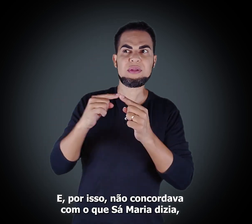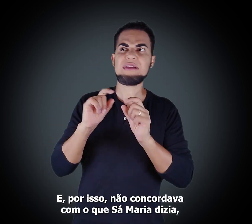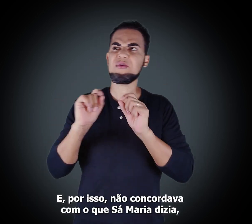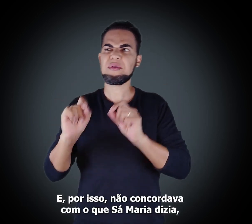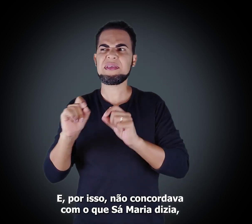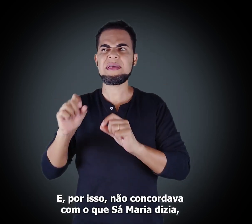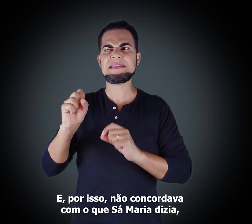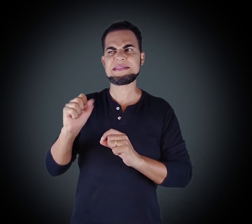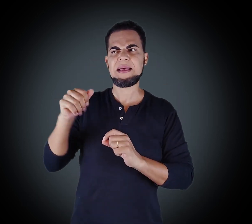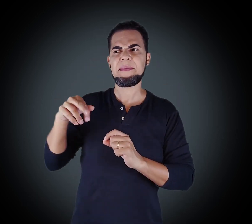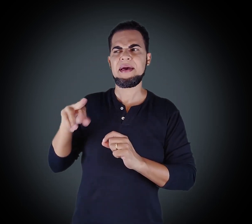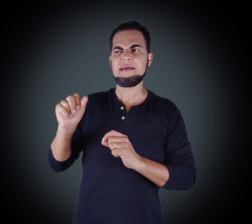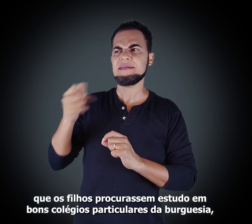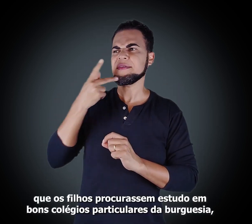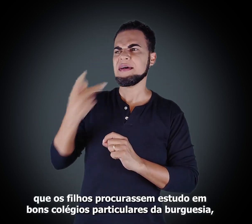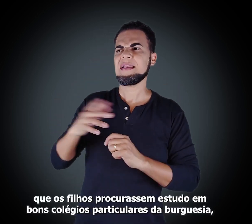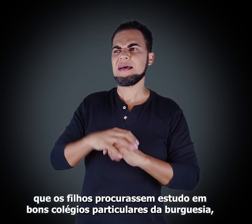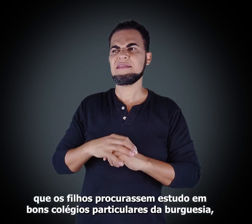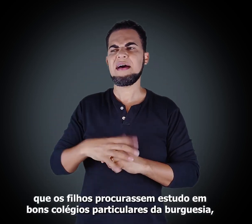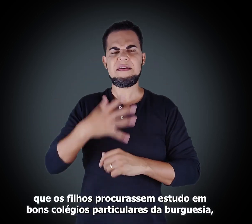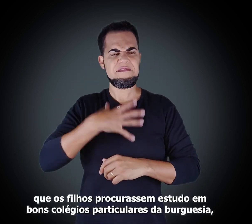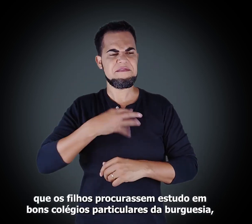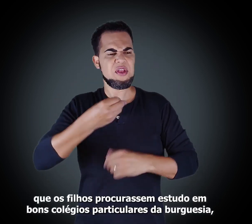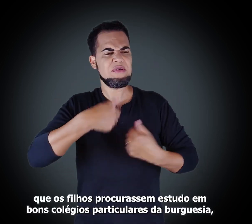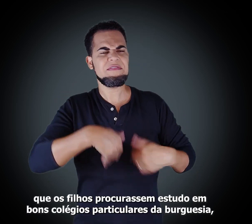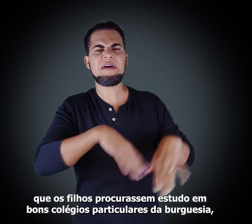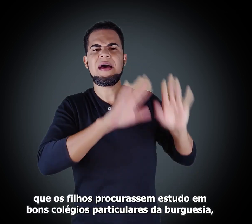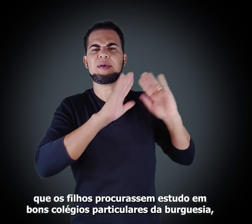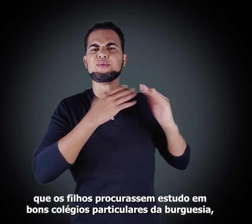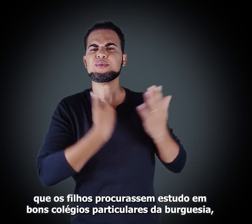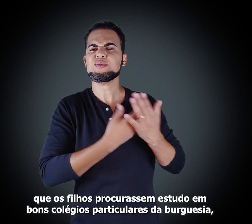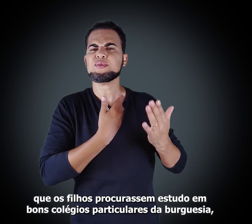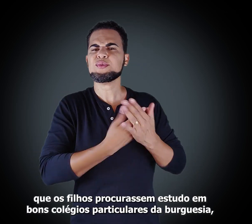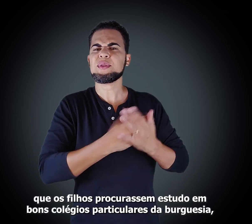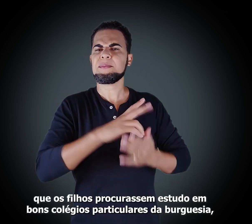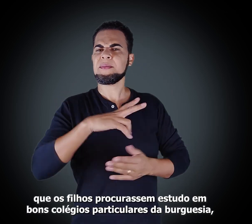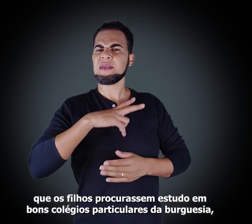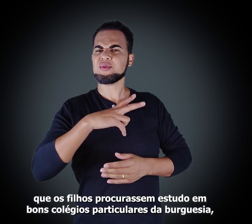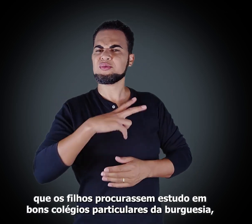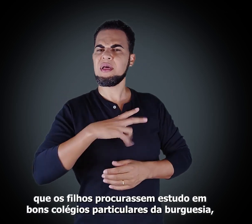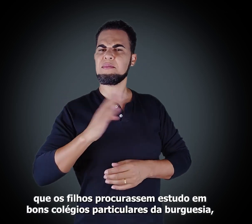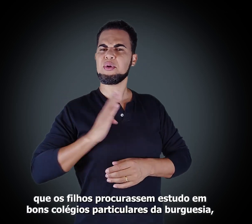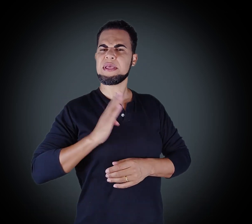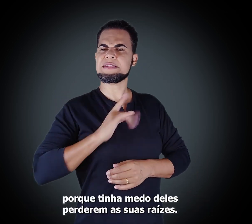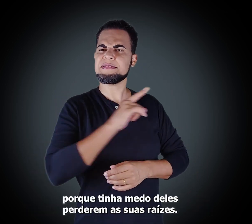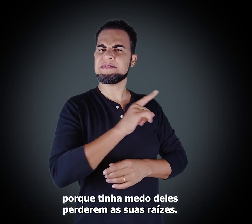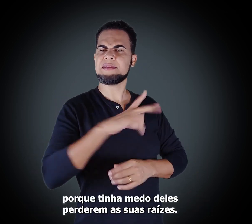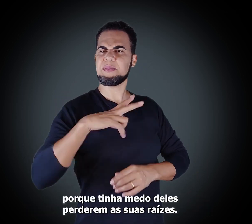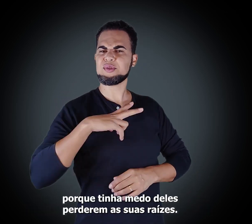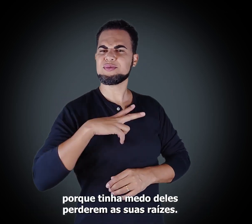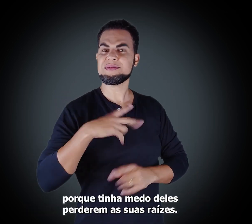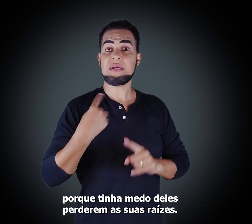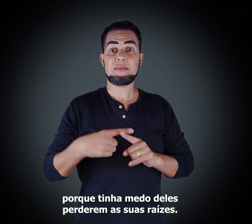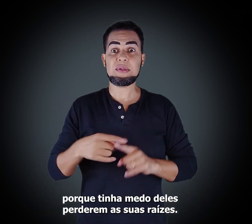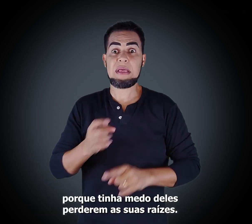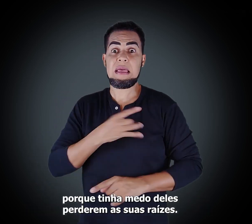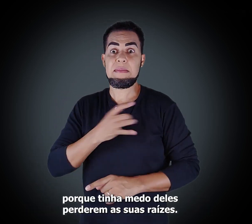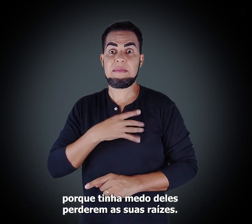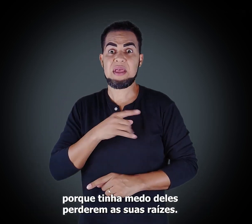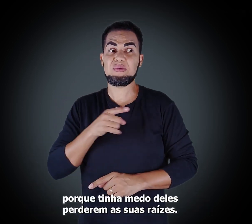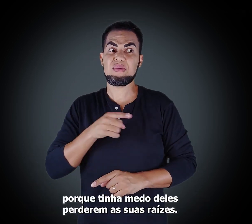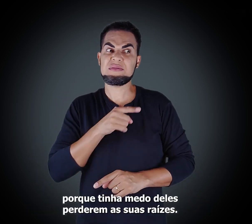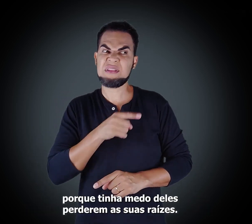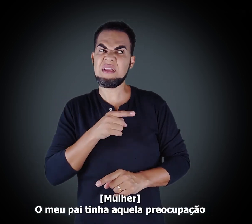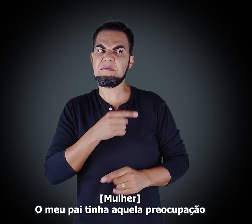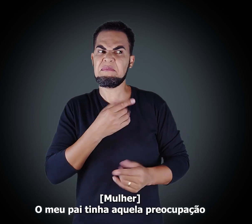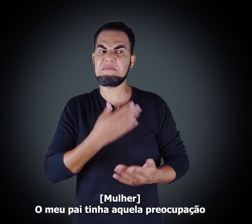que Samaria dizia, que os filhos procurassem estudo em bons colégios particulares da burguesia, porque tinha medo deles perderem